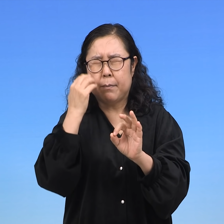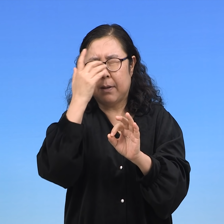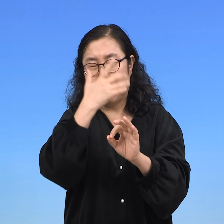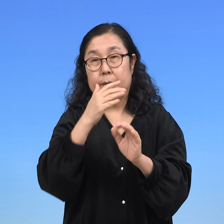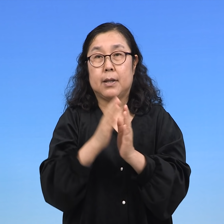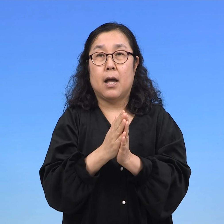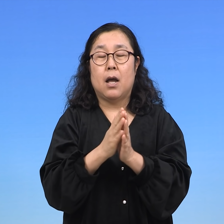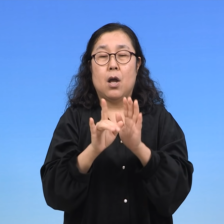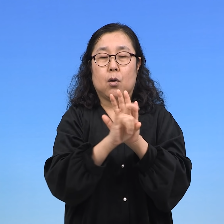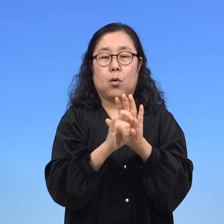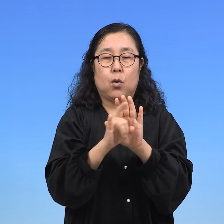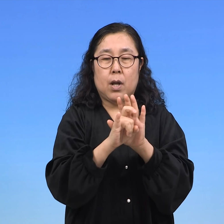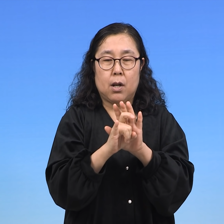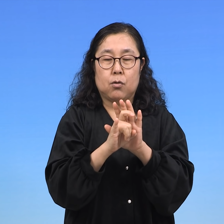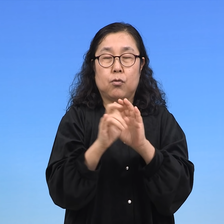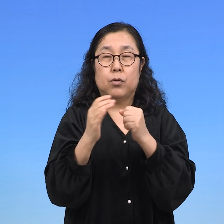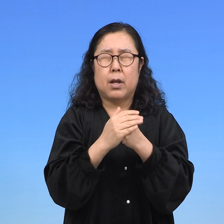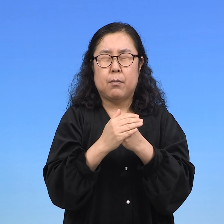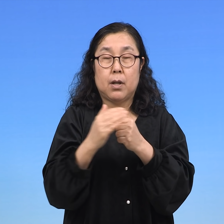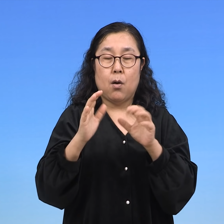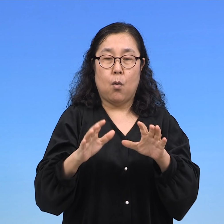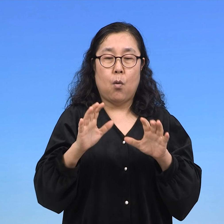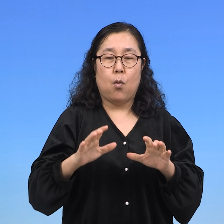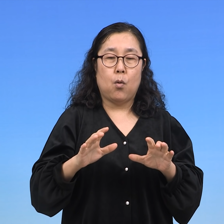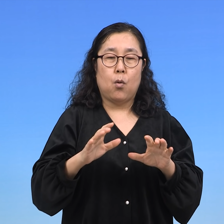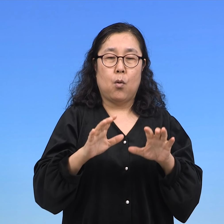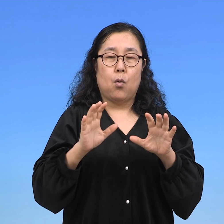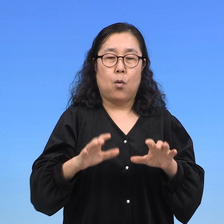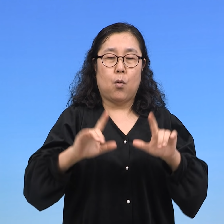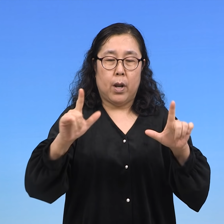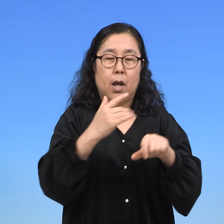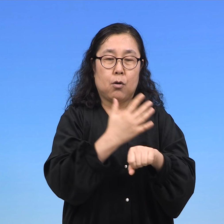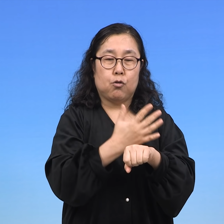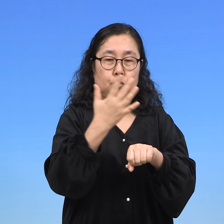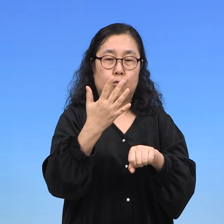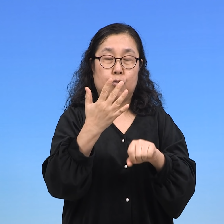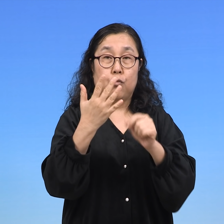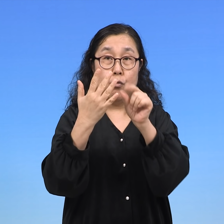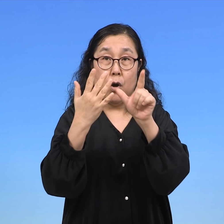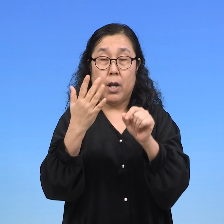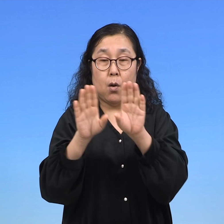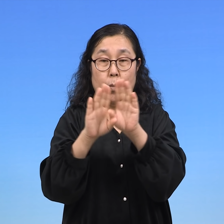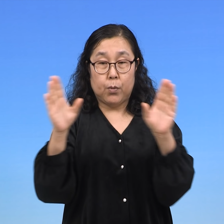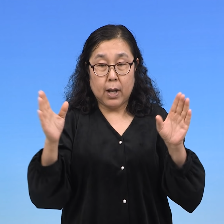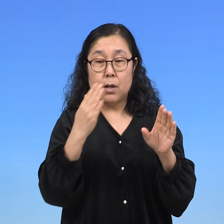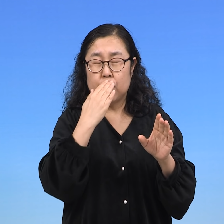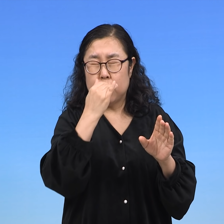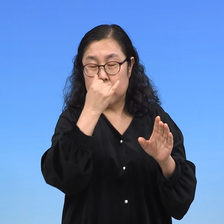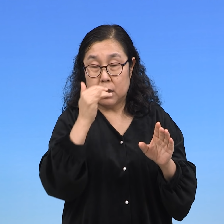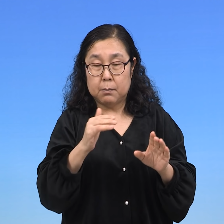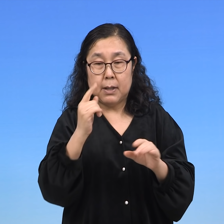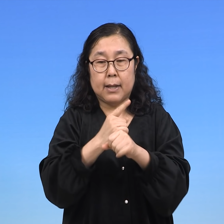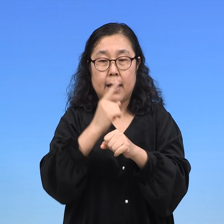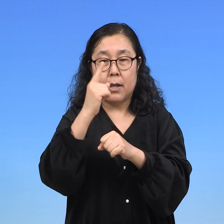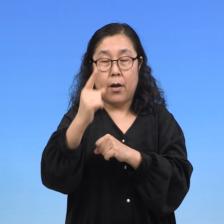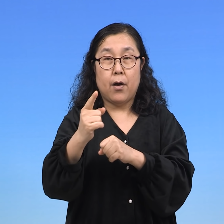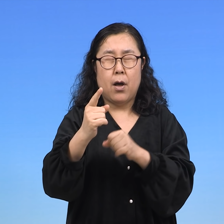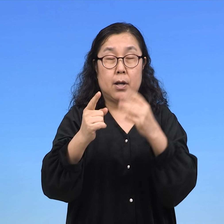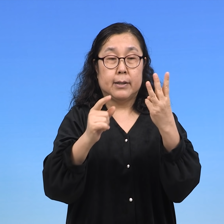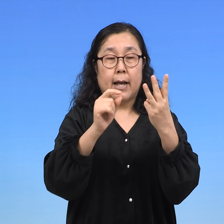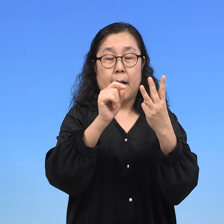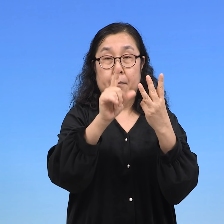코로나19가 아니면 올 9월에 오픈할 수 있었는데 내년 3월로 연기가 되면서 이것도 하나님의 은혜라